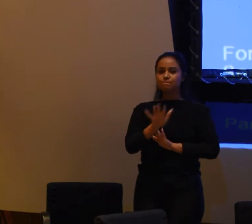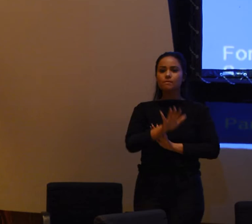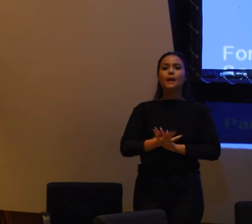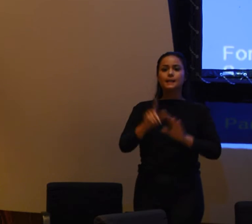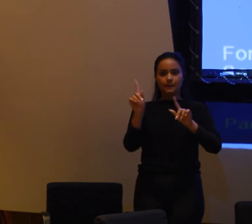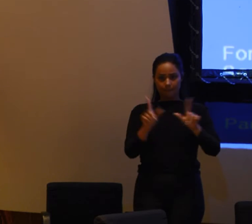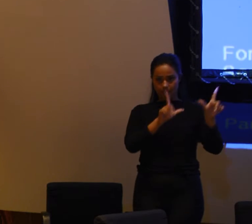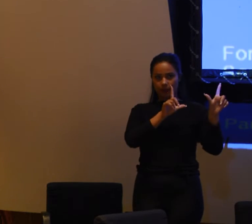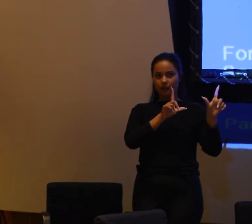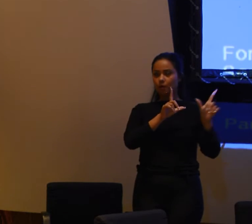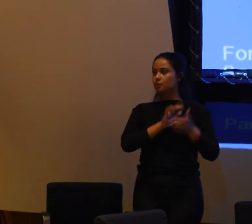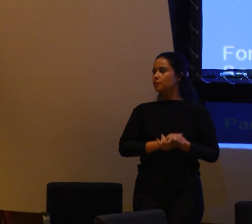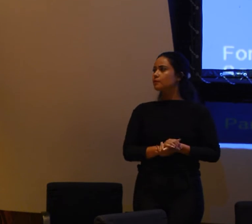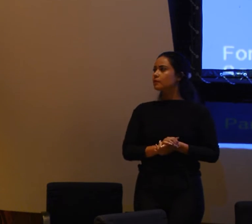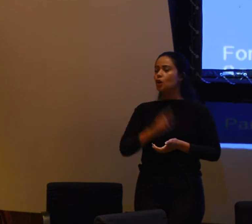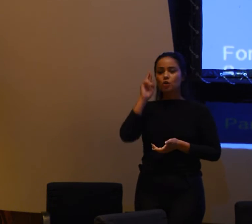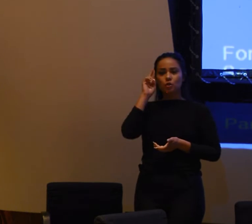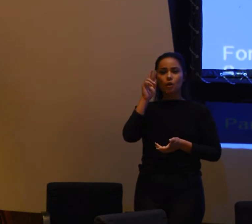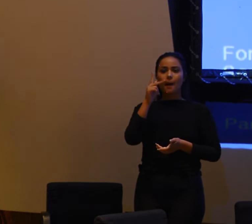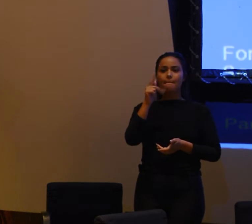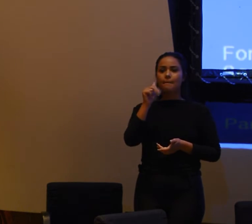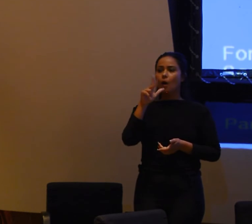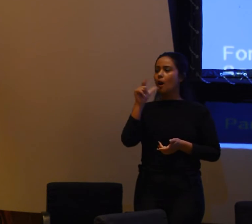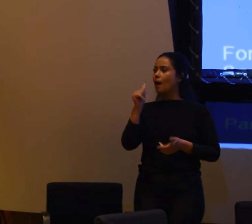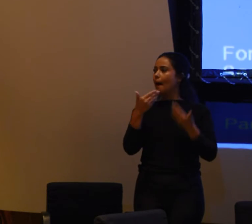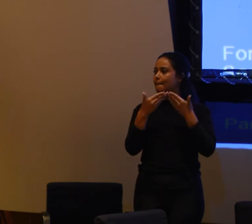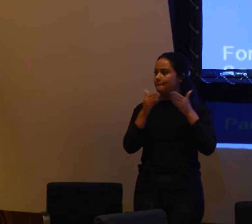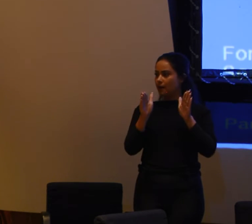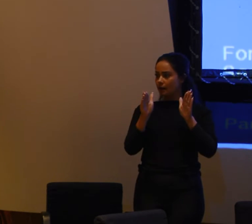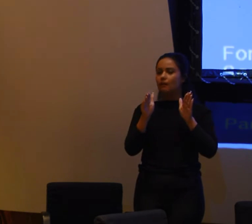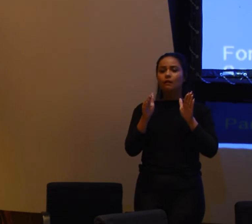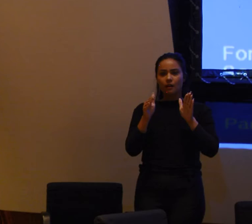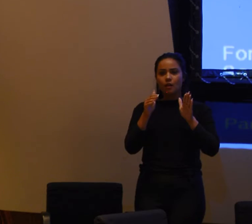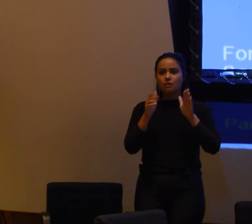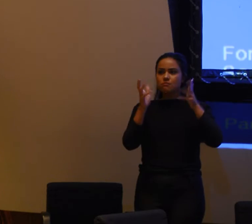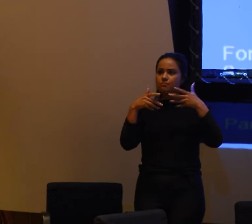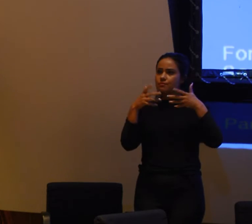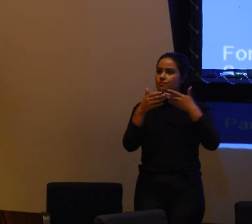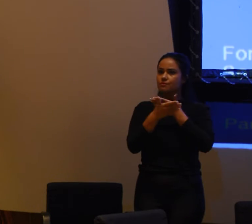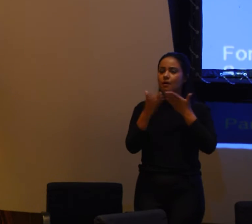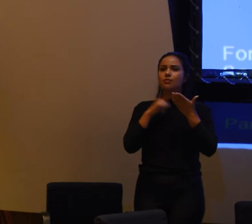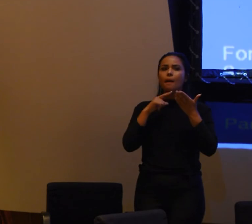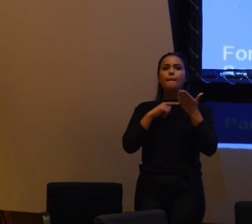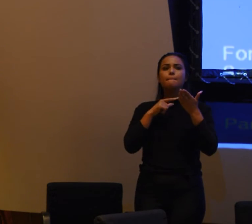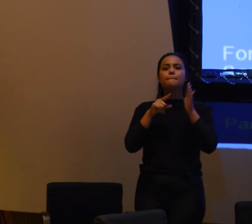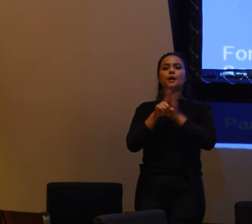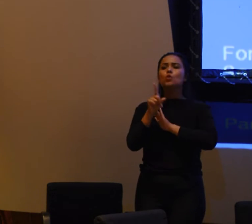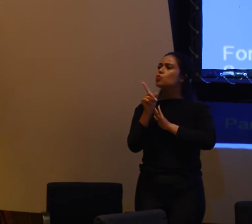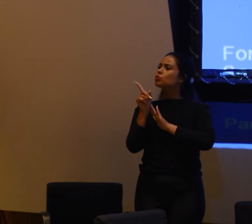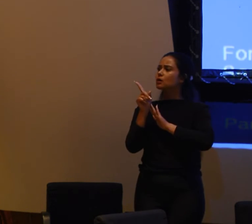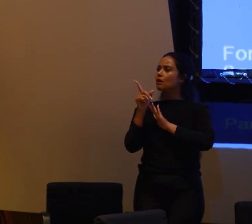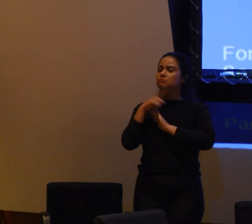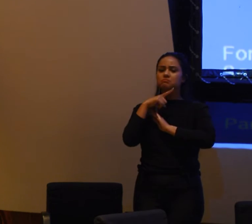esse painel aqui com a doutora Paula. Enquanto vai abrindo, eu vou abrir aqui para vocês para ver se tem alguma pergunta.